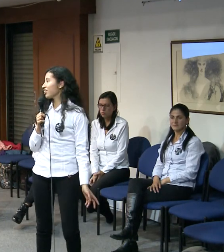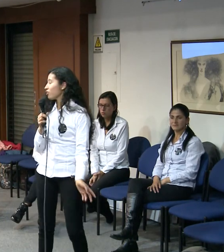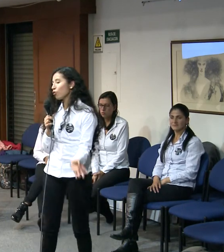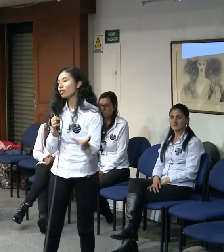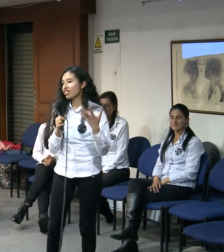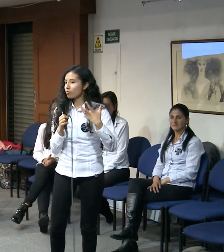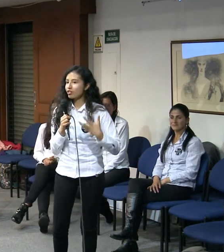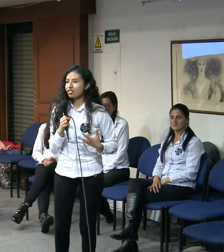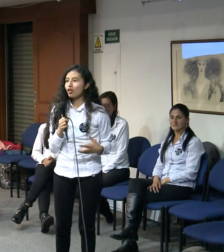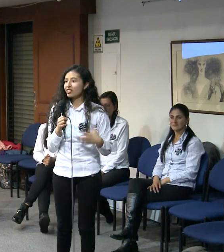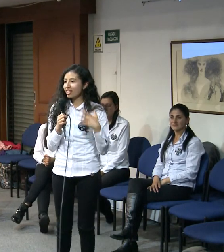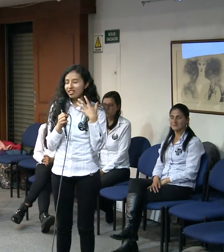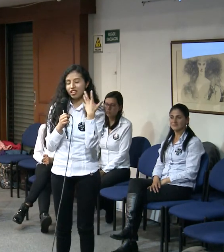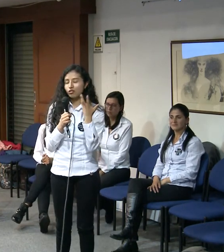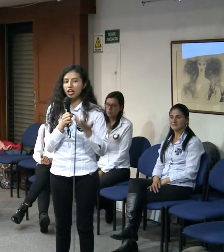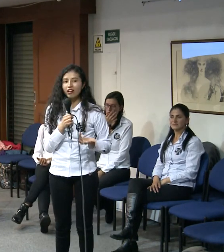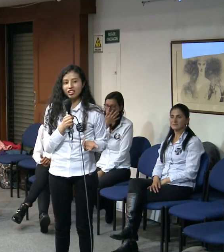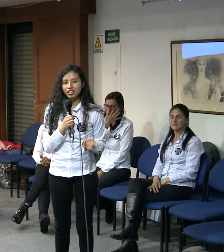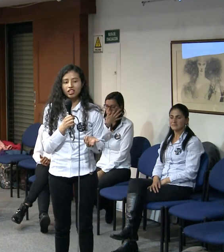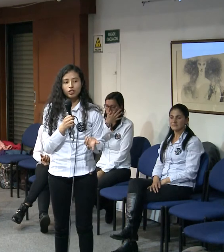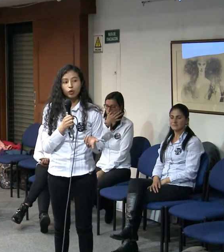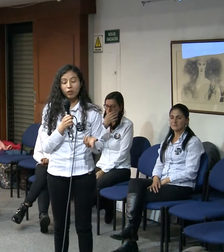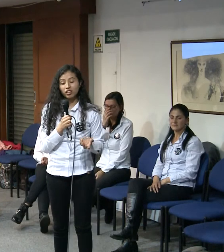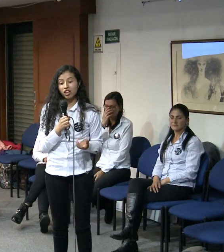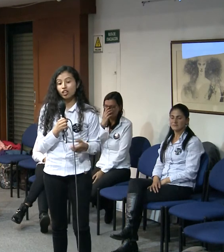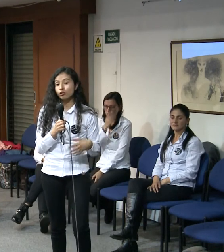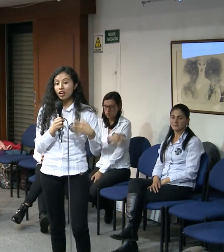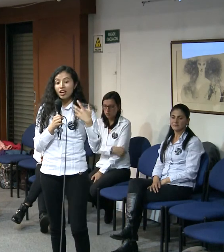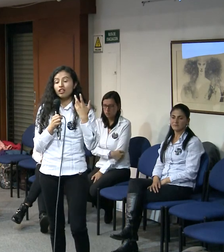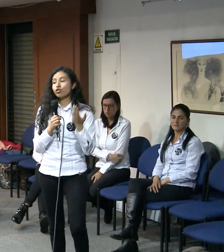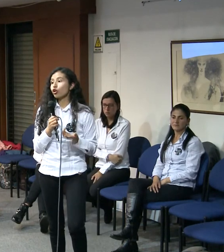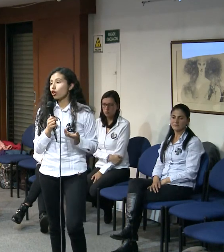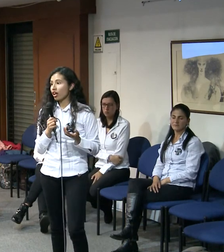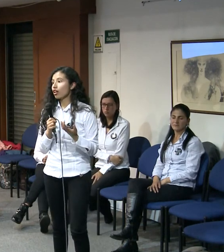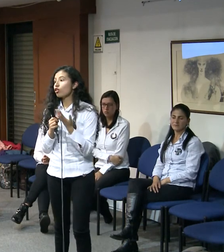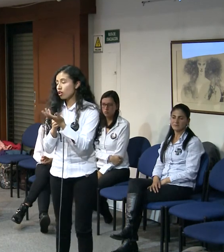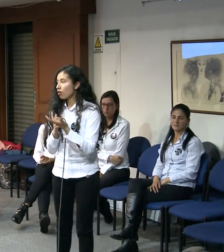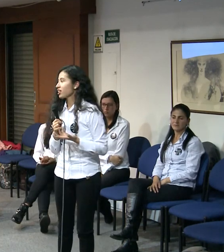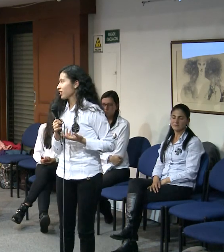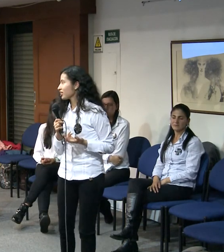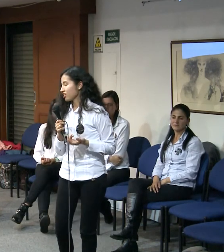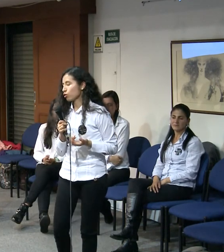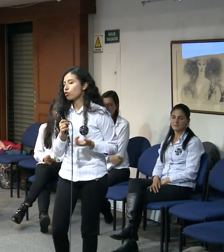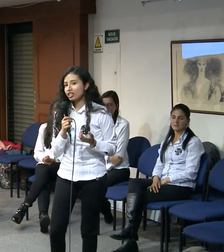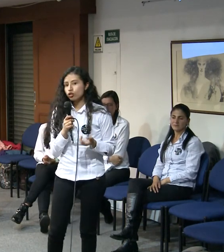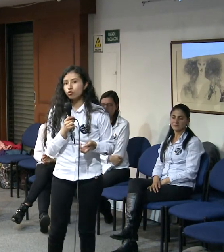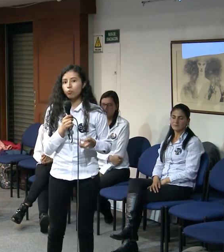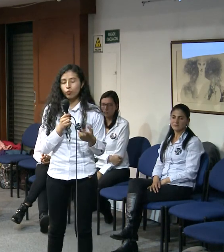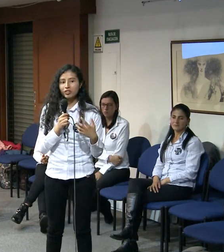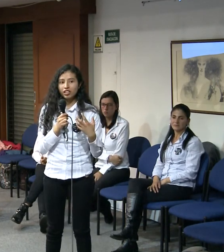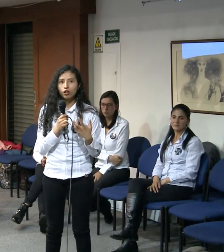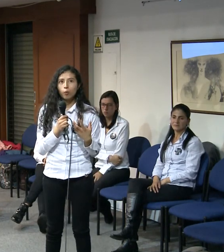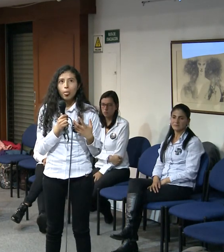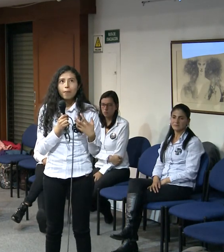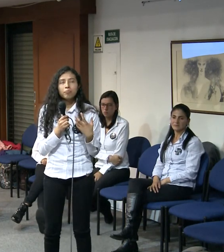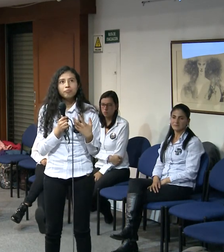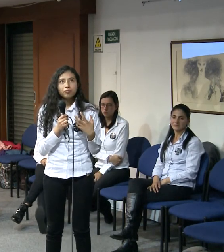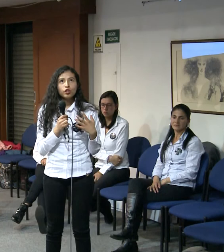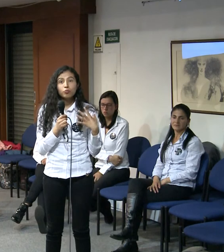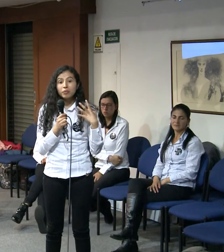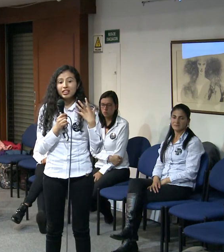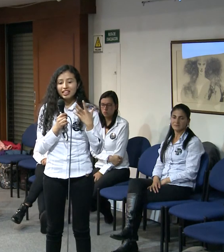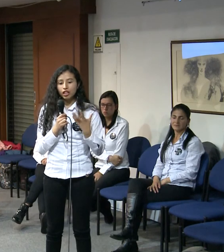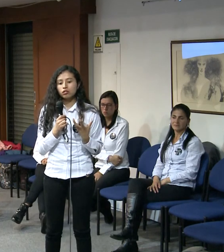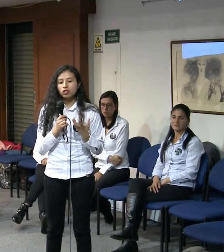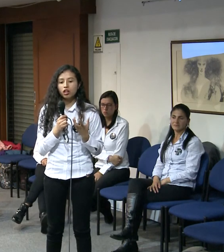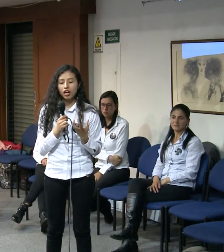o sea, hubo indisposición, se notaba el desinterés por parte de ellos. Entonces yo creo que los lenguajes artísticos sí nos propiciaron,